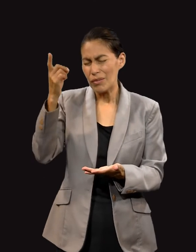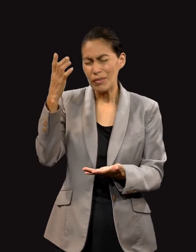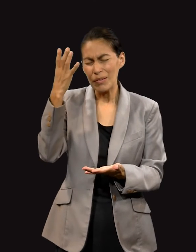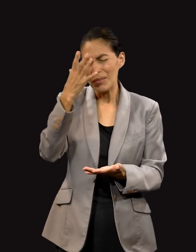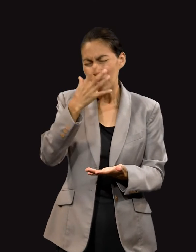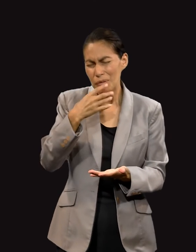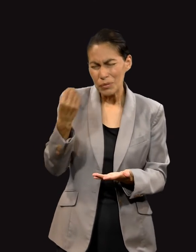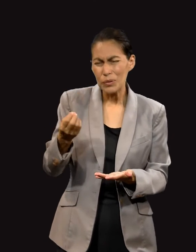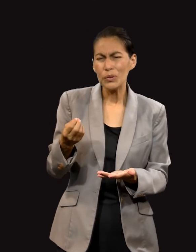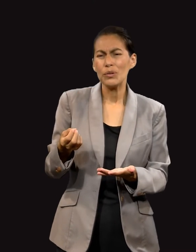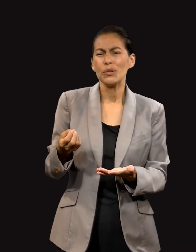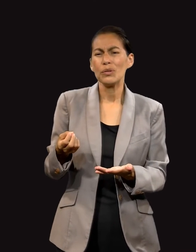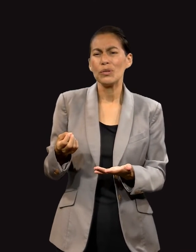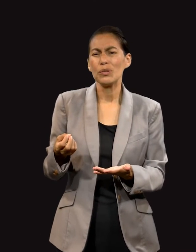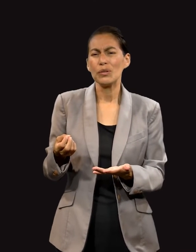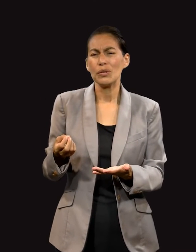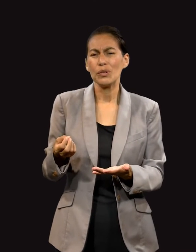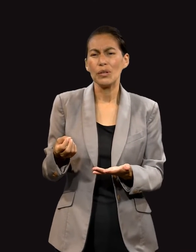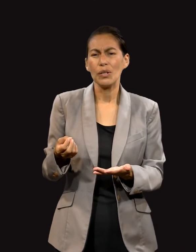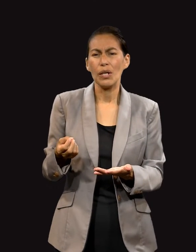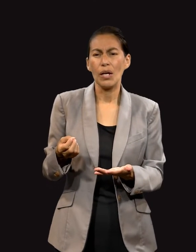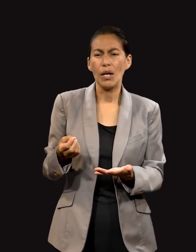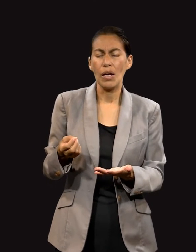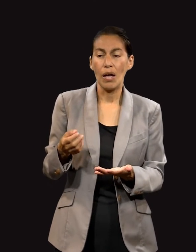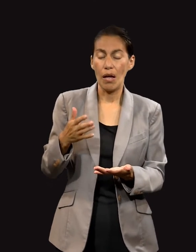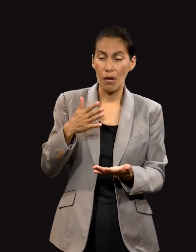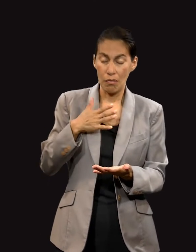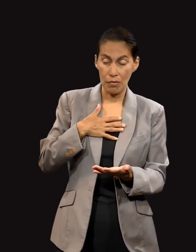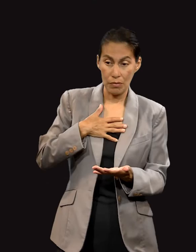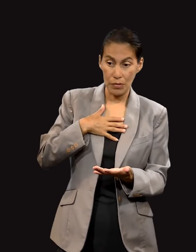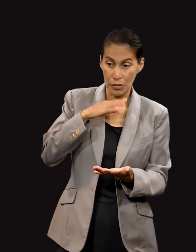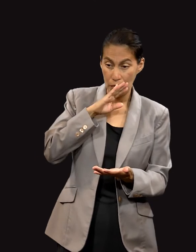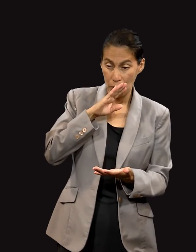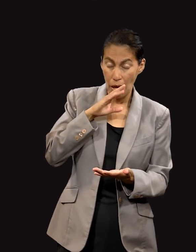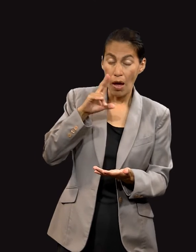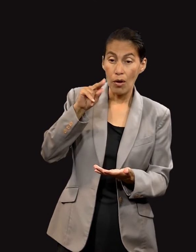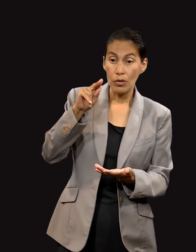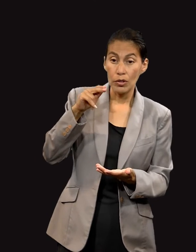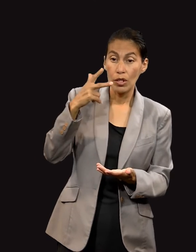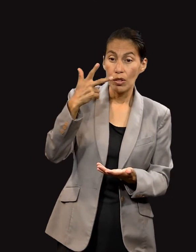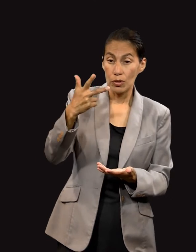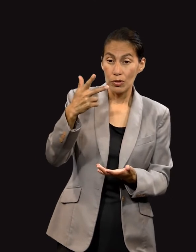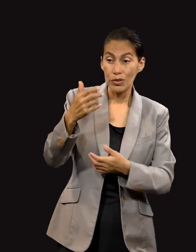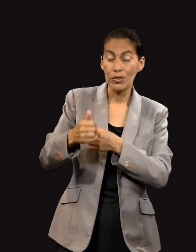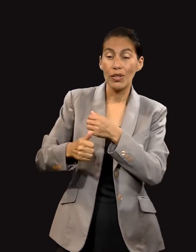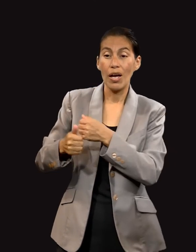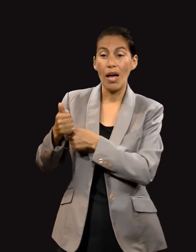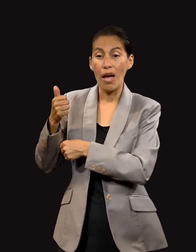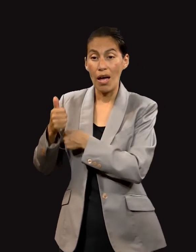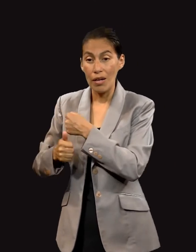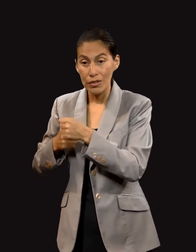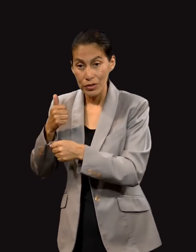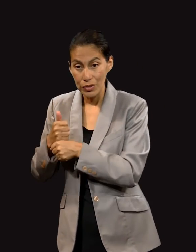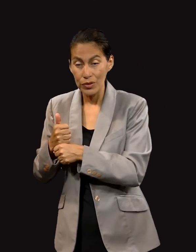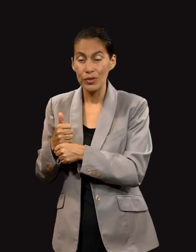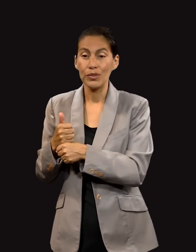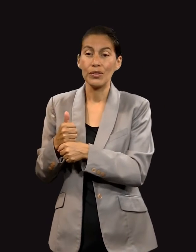es maravillosa. Porque cómo a sus 89, 88 años,